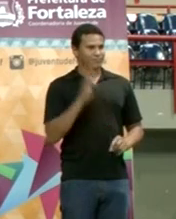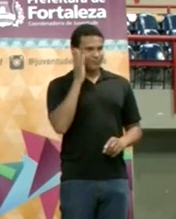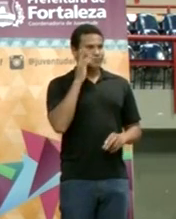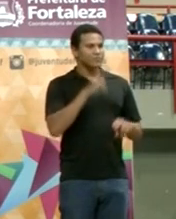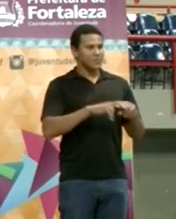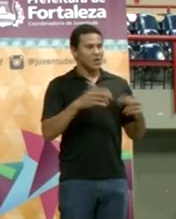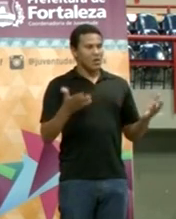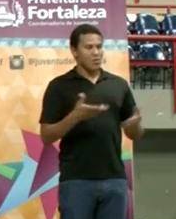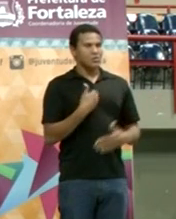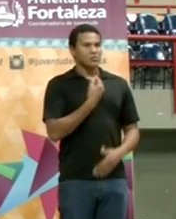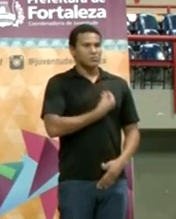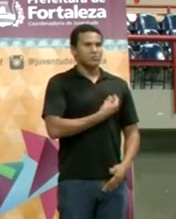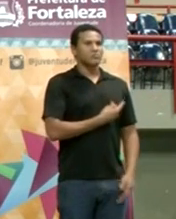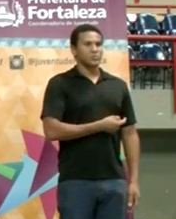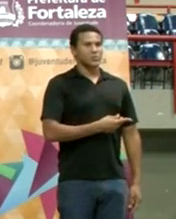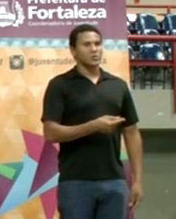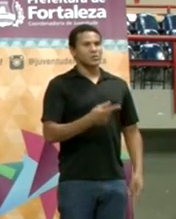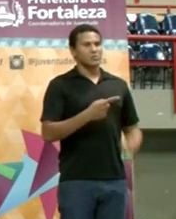Tá?